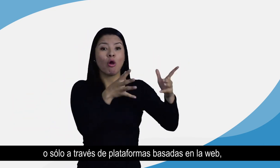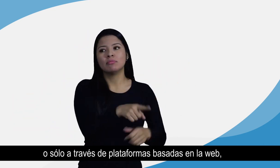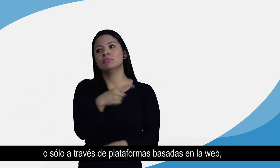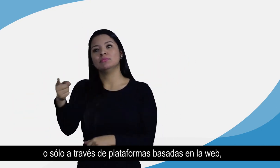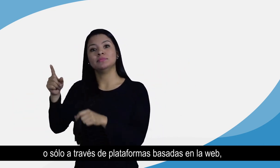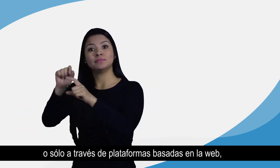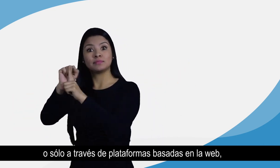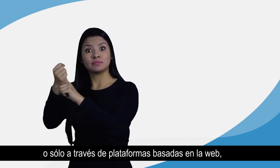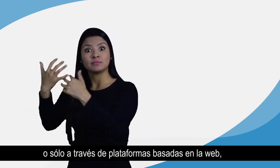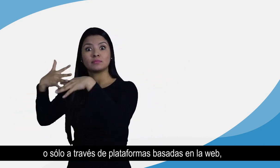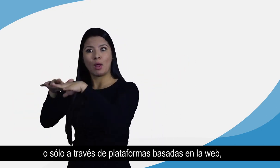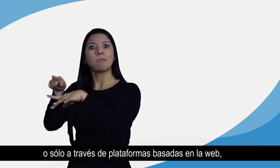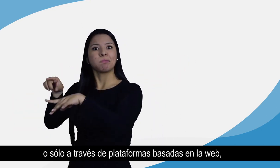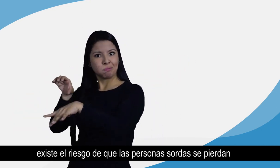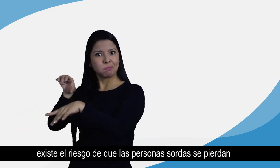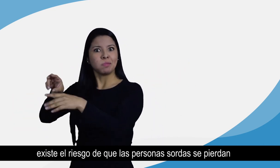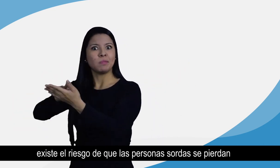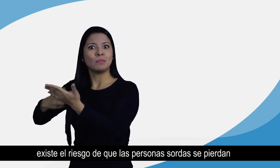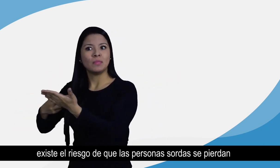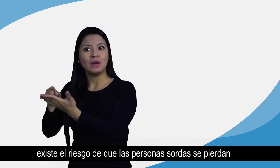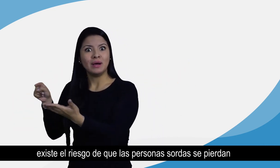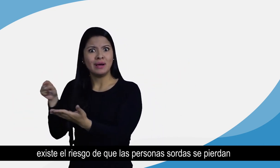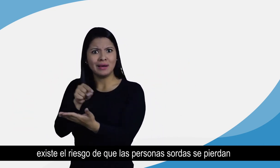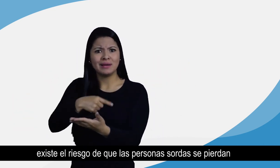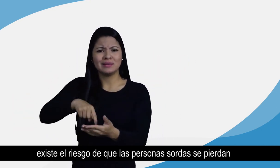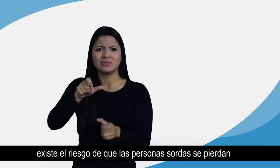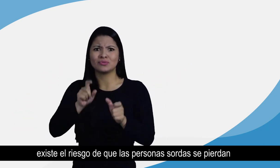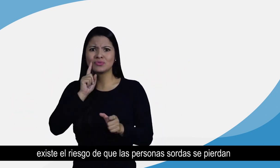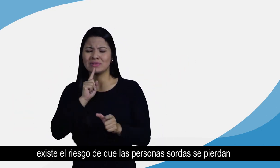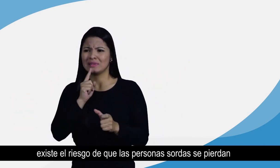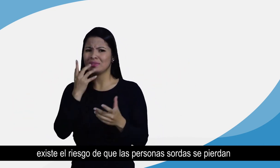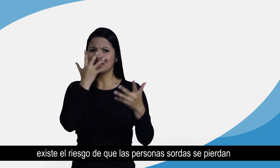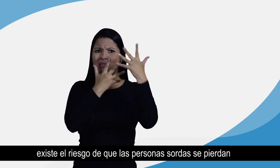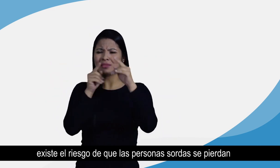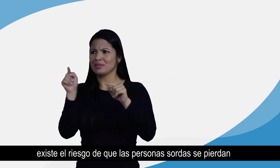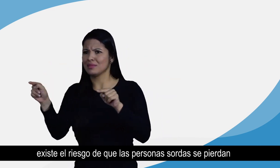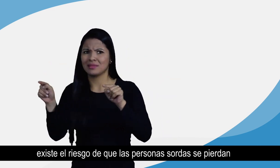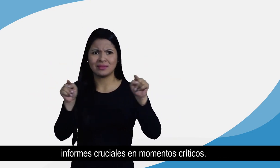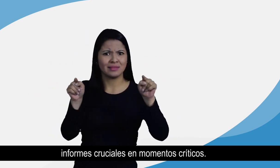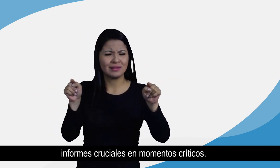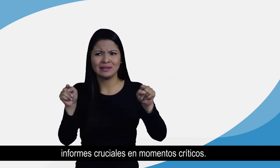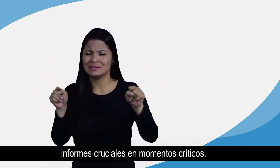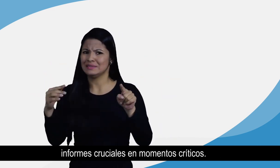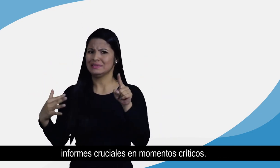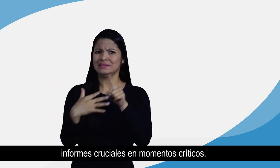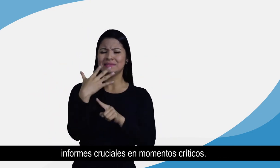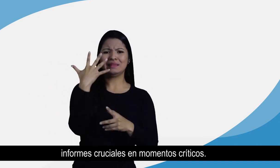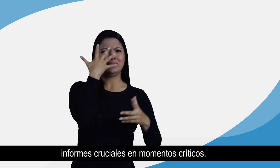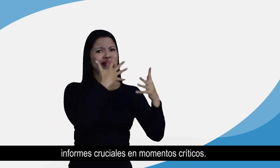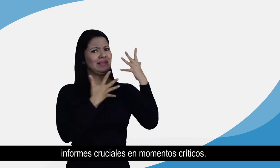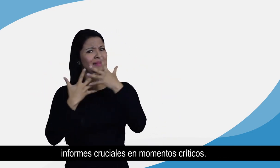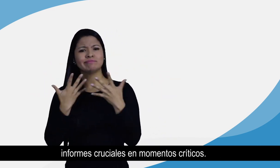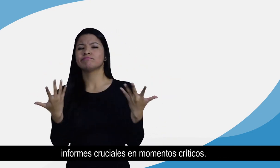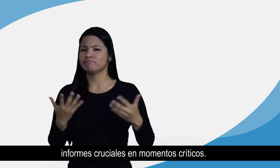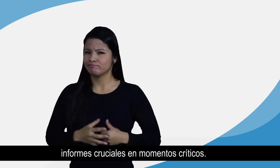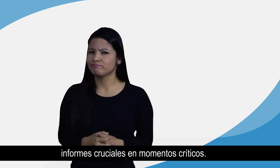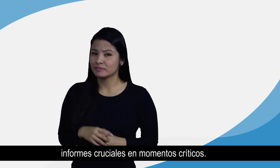plataformas basadas en la web, existe el riesgo que las personas sordas se pierdan informes cruciales en momentos críticos.